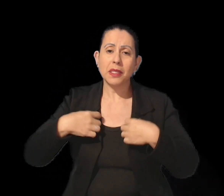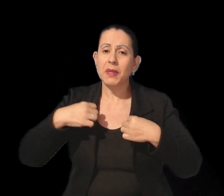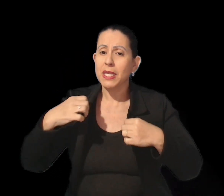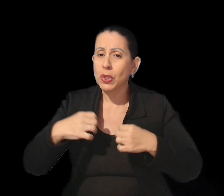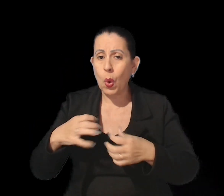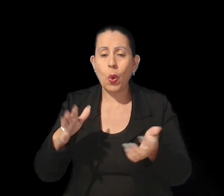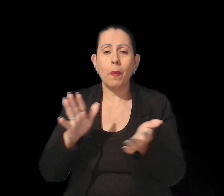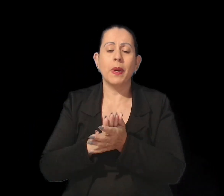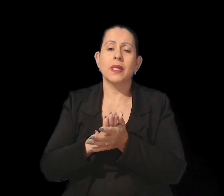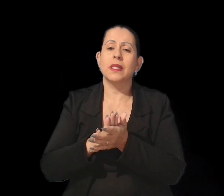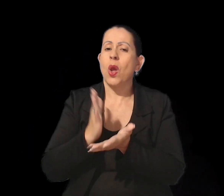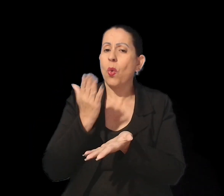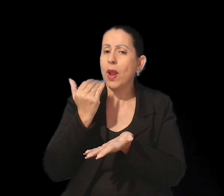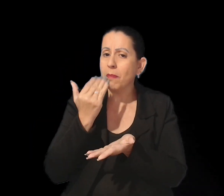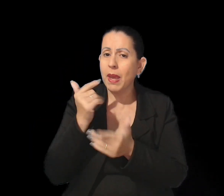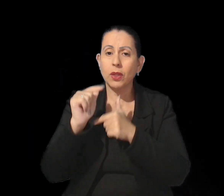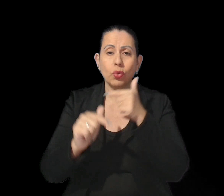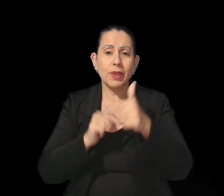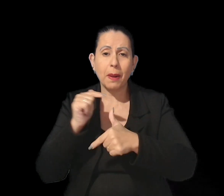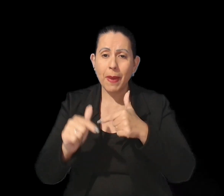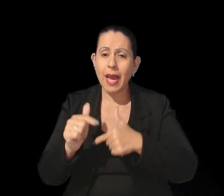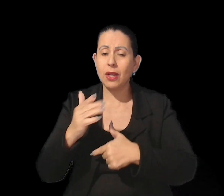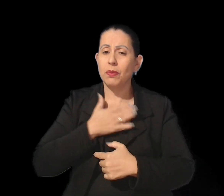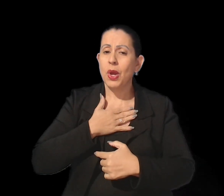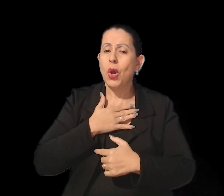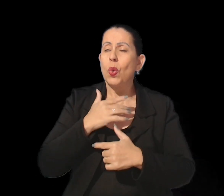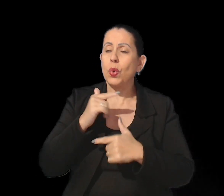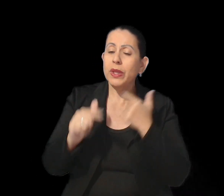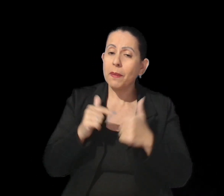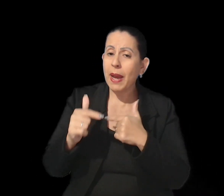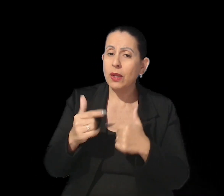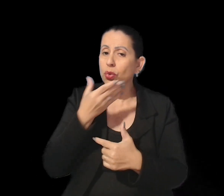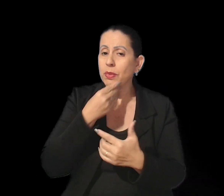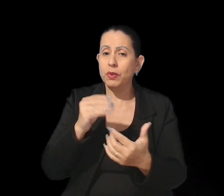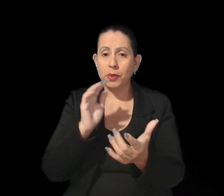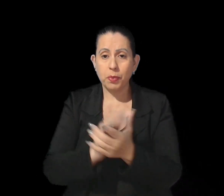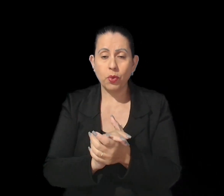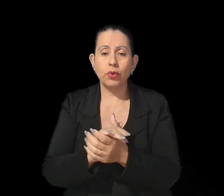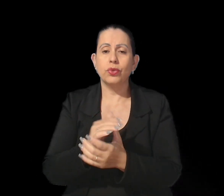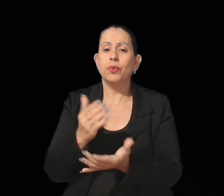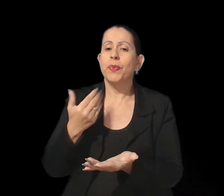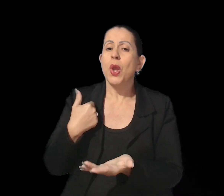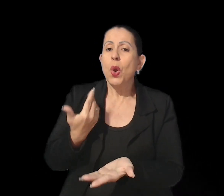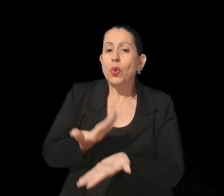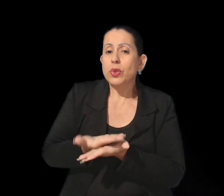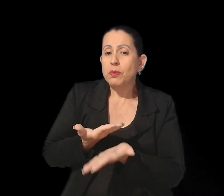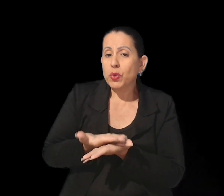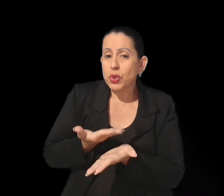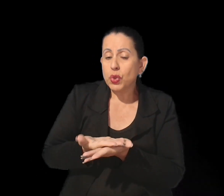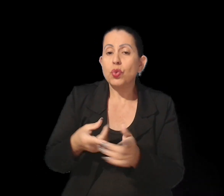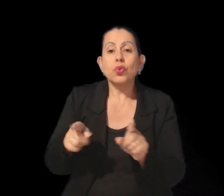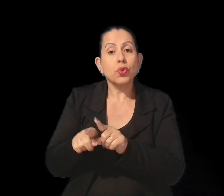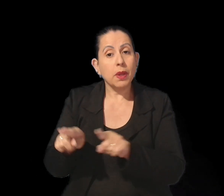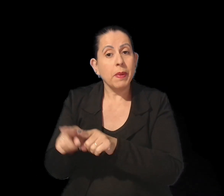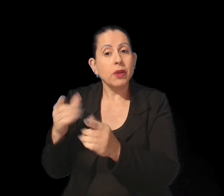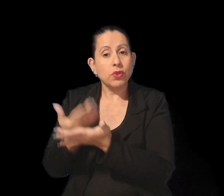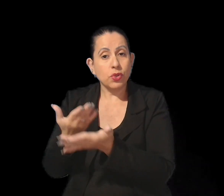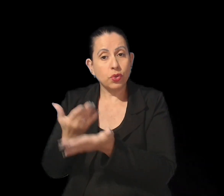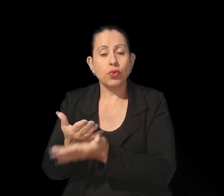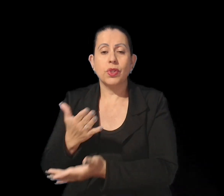minhas roupas, o alimento, o trabalho do meu esposo, os meus estudos, também os estudos da